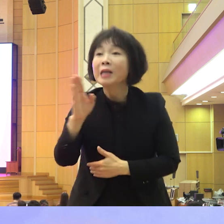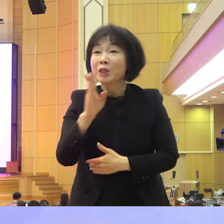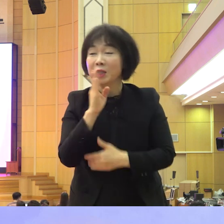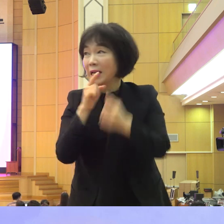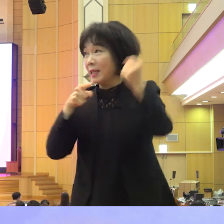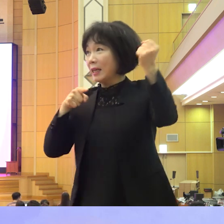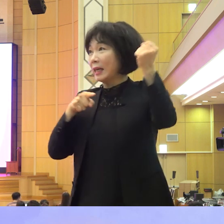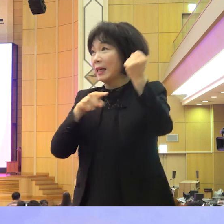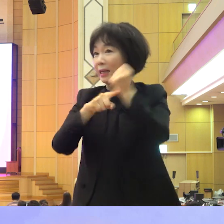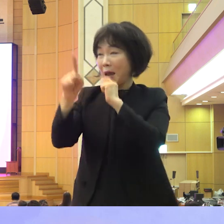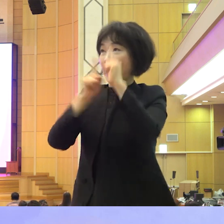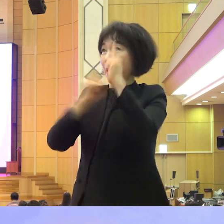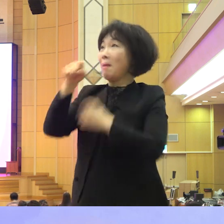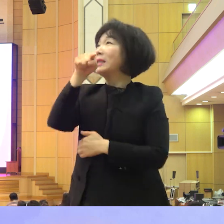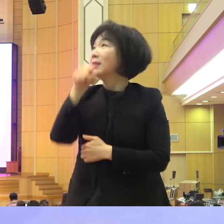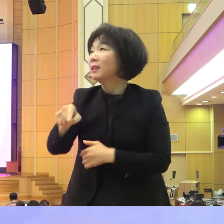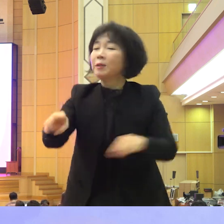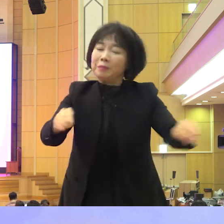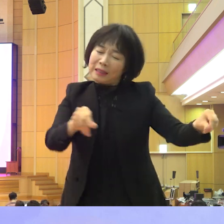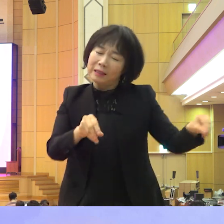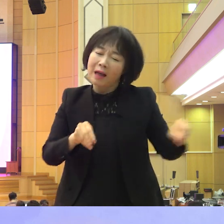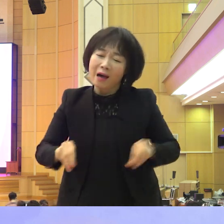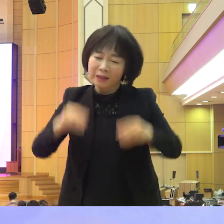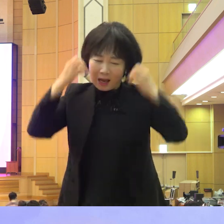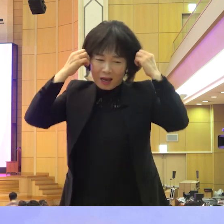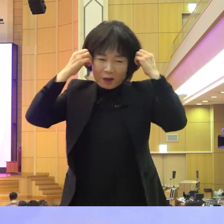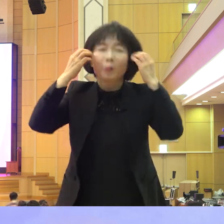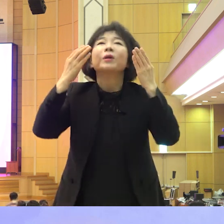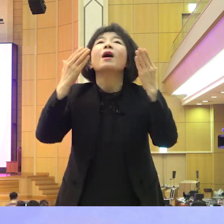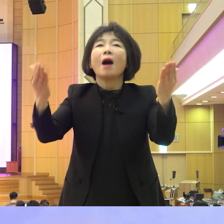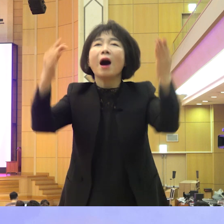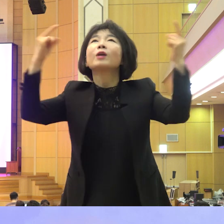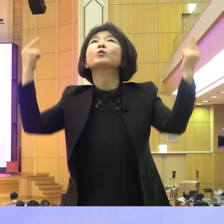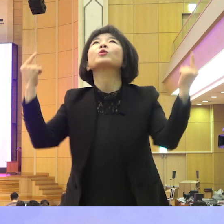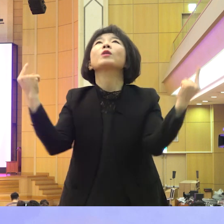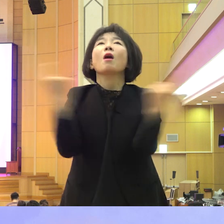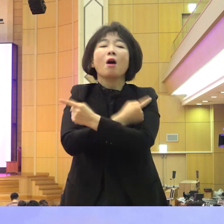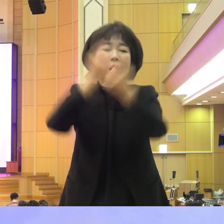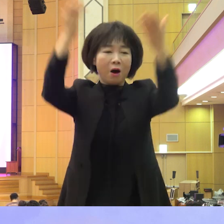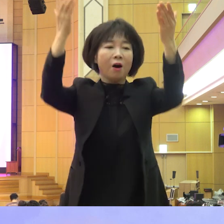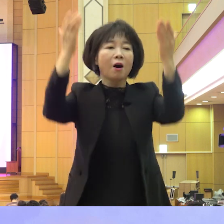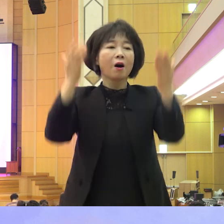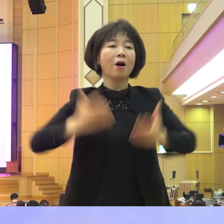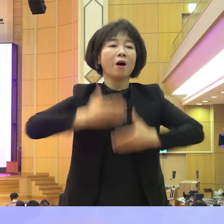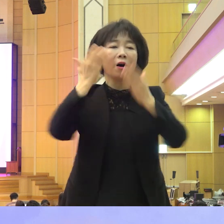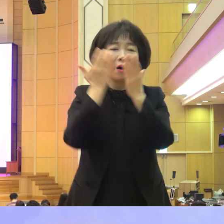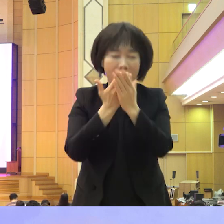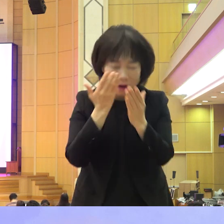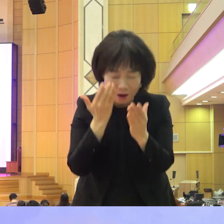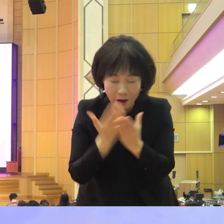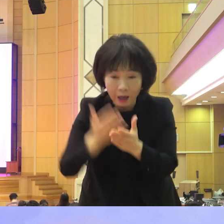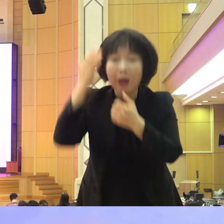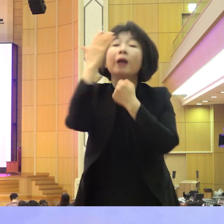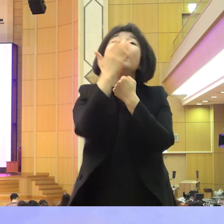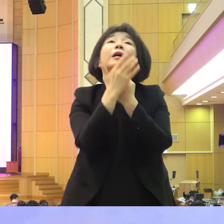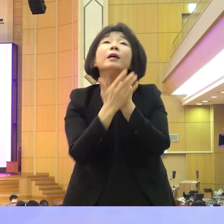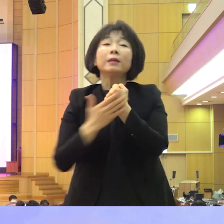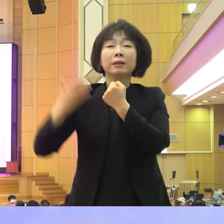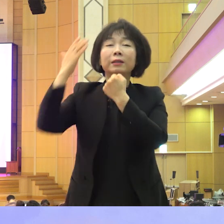하소서. 진리의 말씀 이 땅 새롭게 하소서.